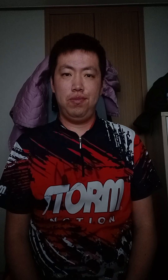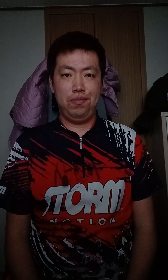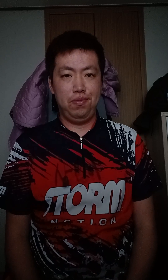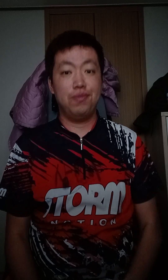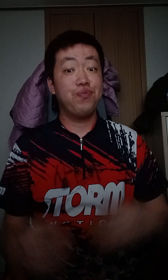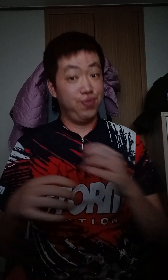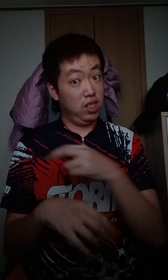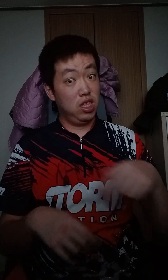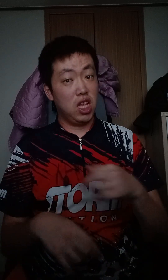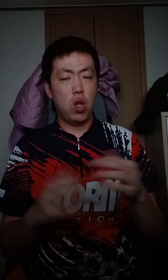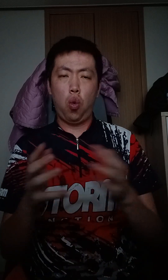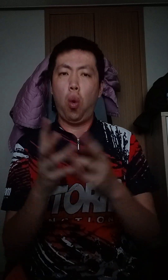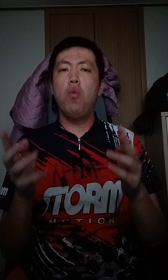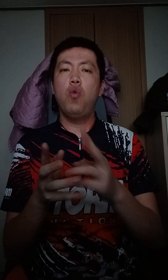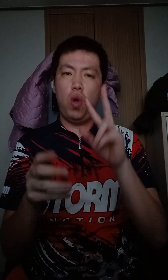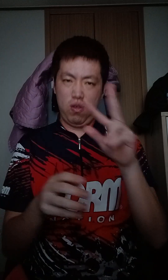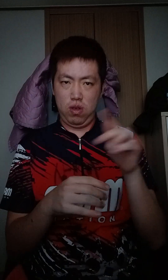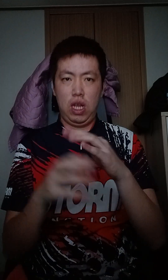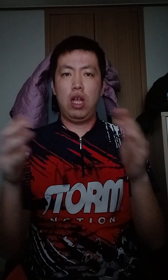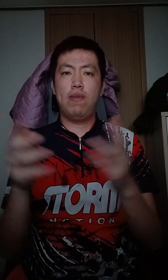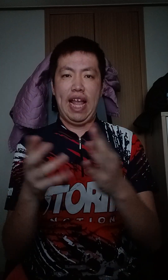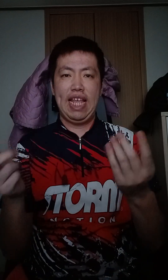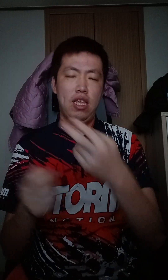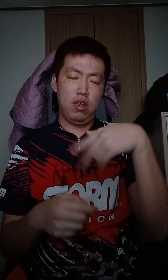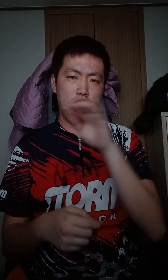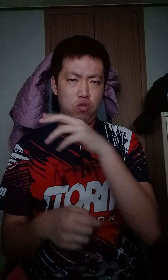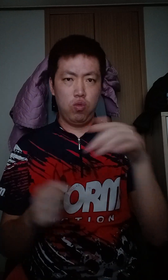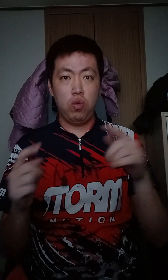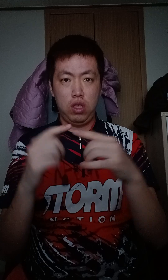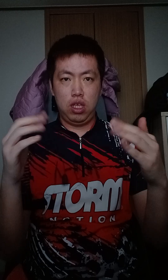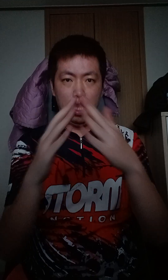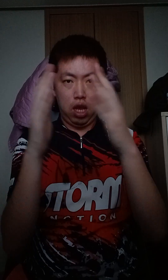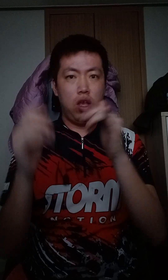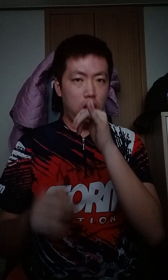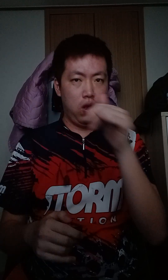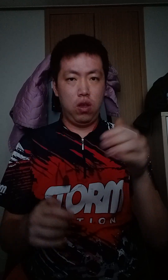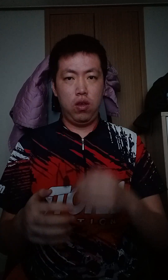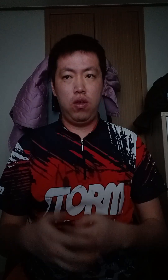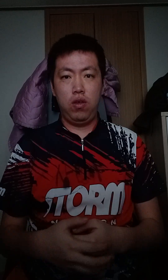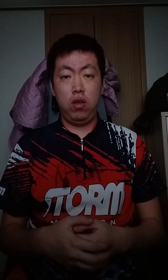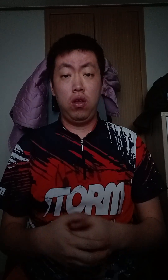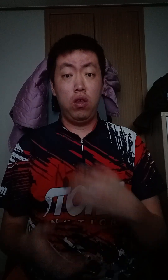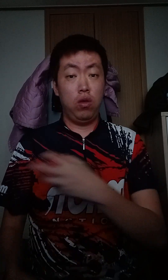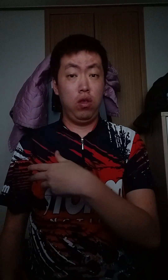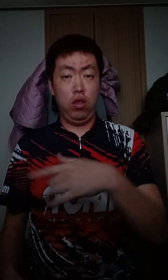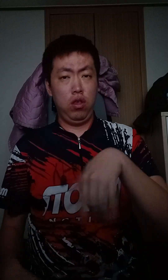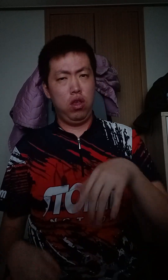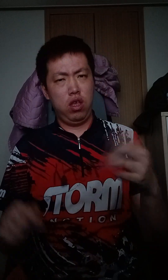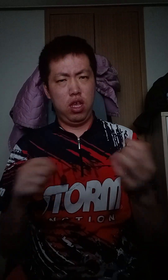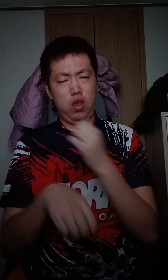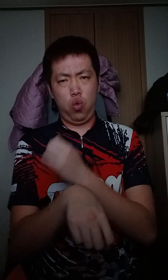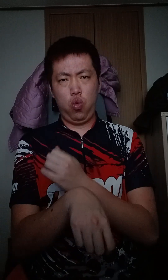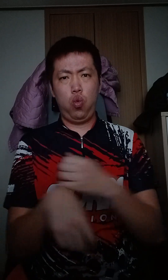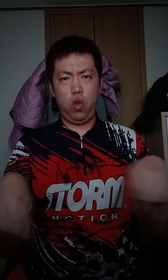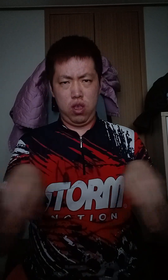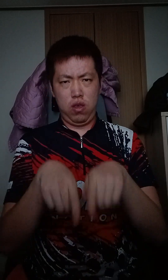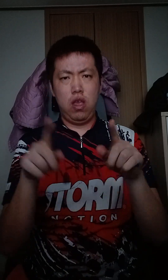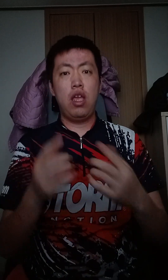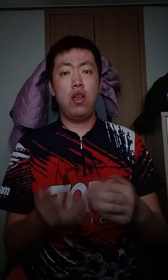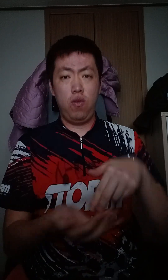광주 남구의 한 건물 3층에 있는 발달장애인 주간보호센터입니다. 한 발달장애인이 사회복지사와 함께 엘리베이터를 타고